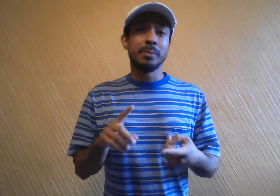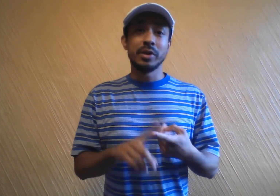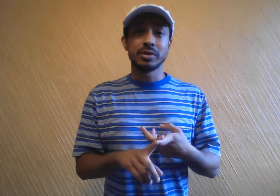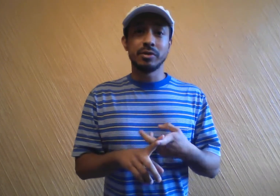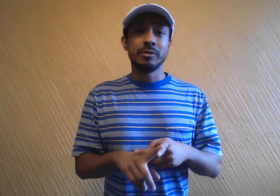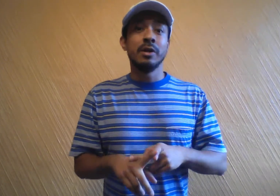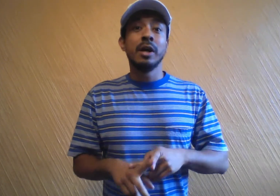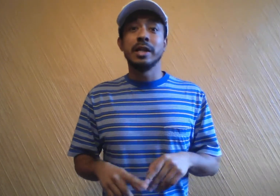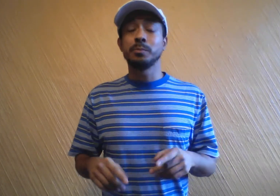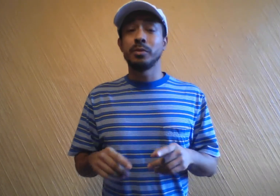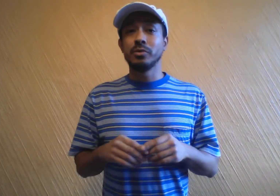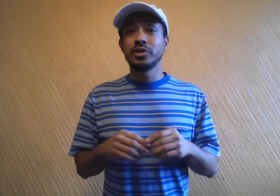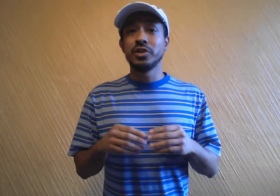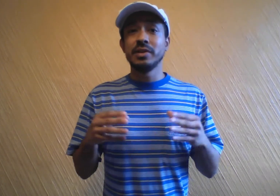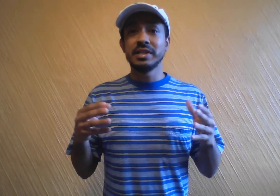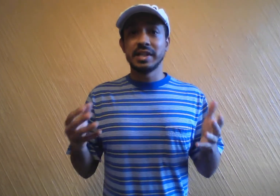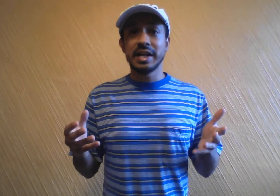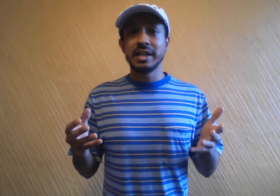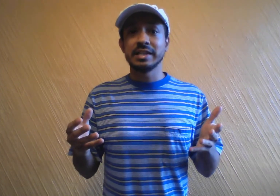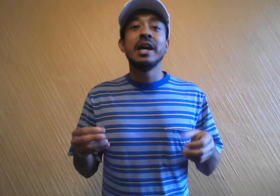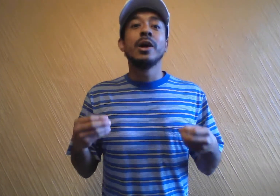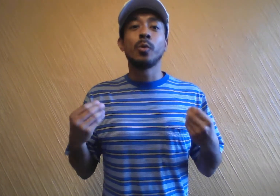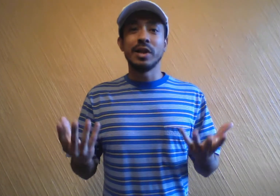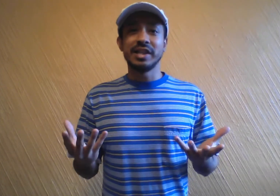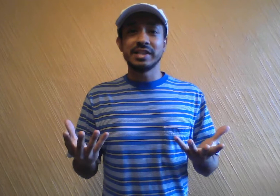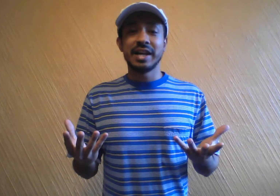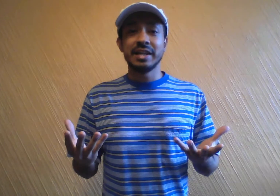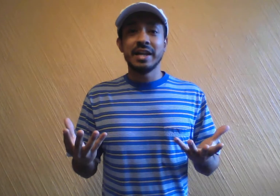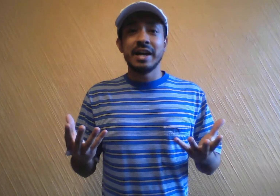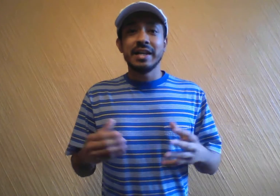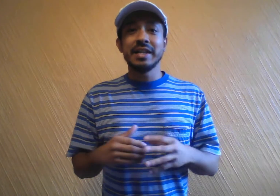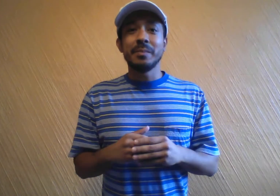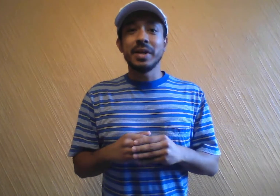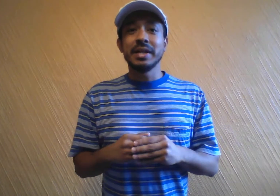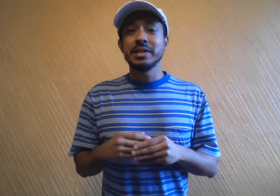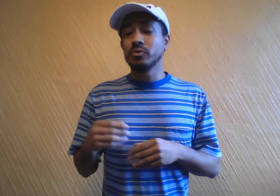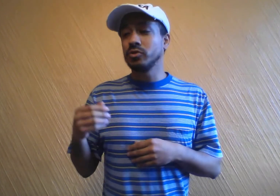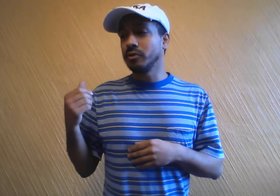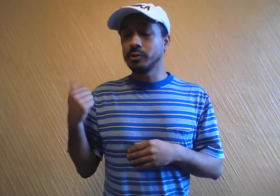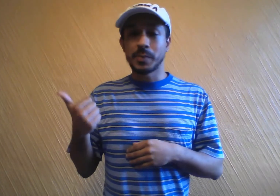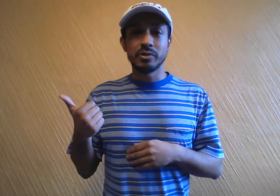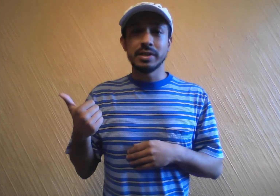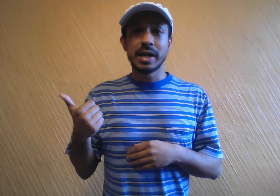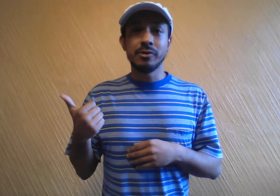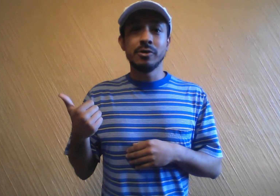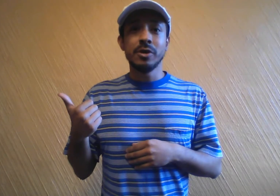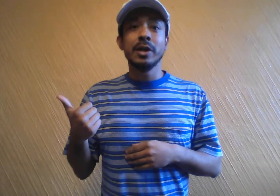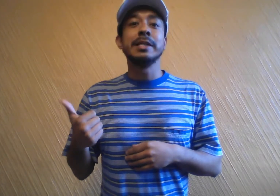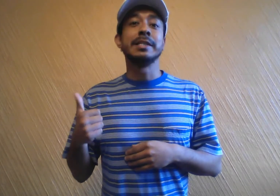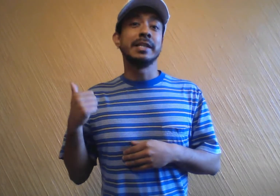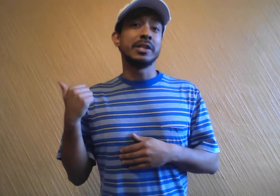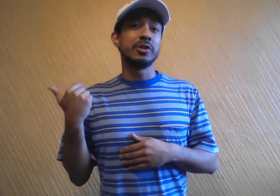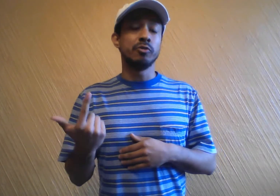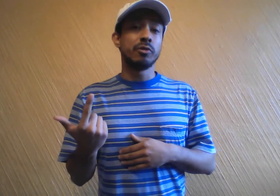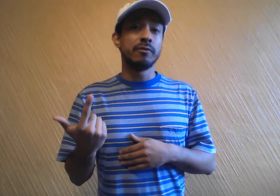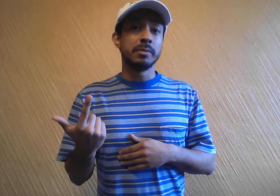tipo de sordo, las producciones señadas, cuántas hay, y también si es un sordo españolizado y si nació en un núcleo